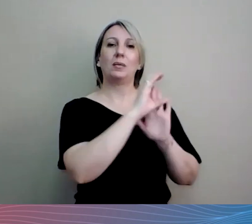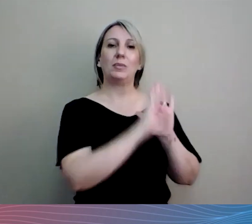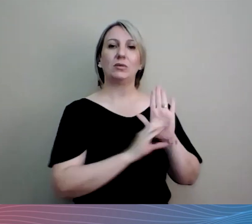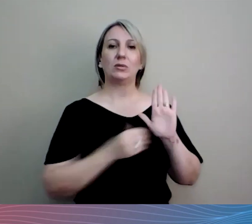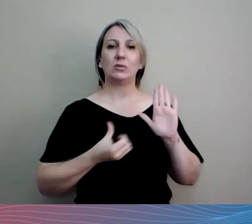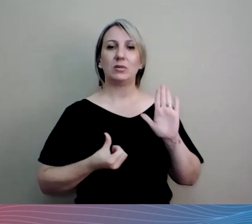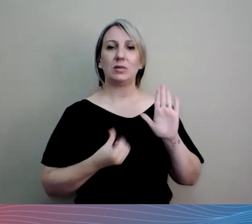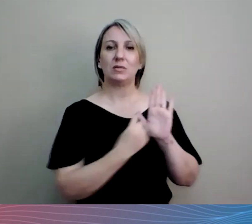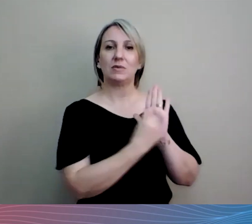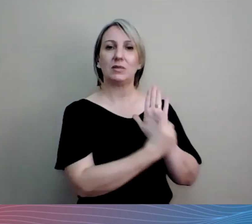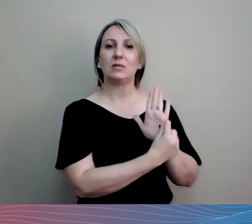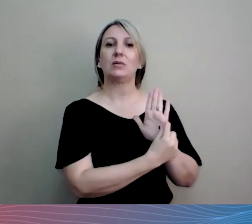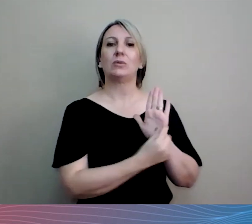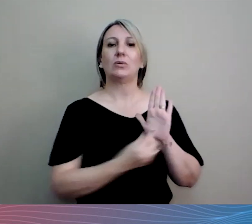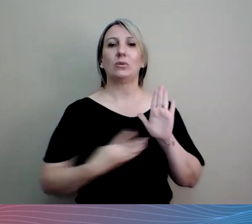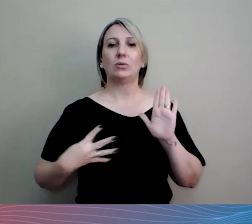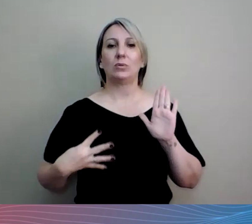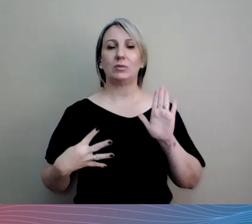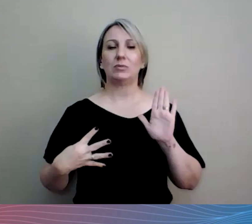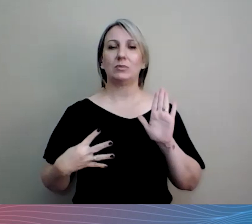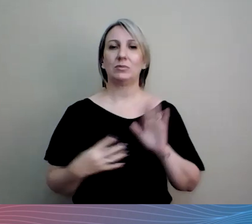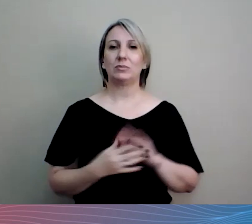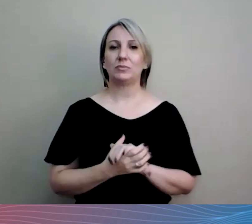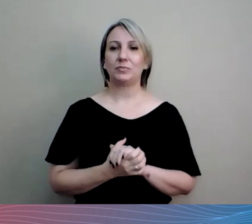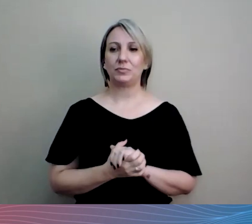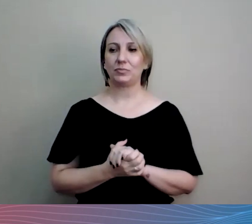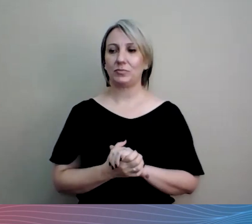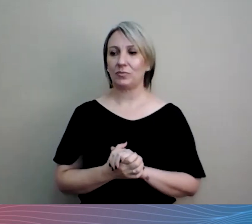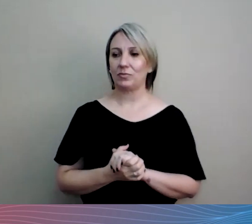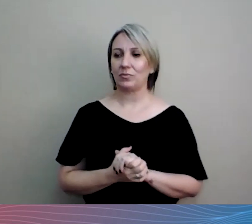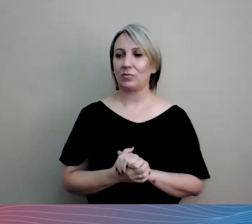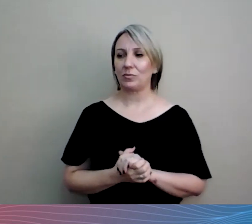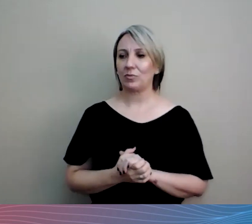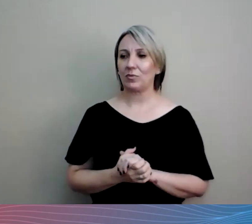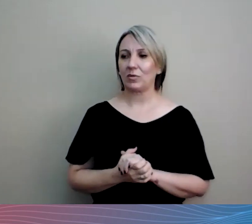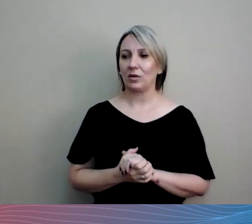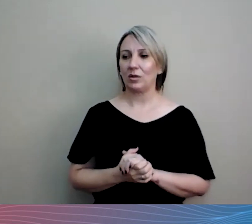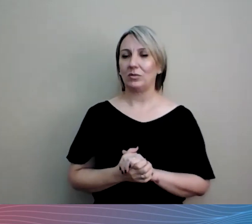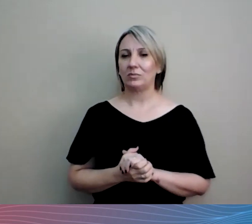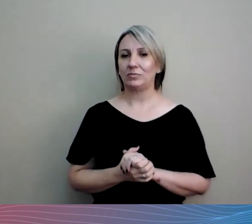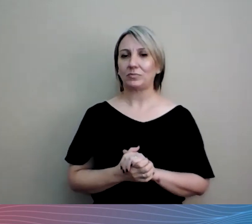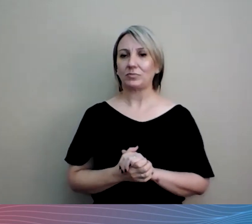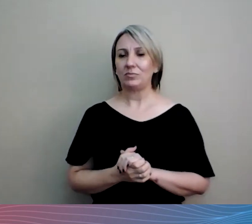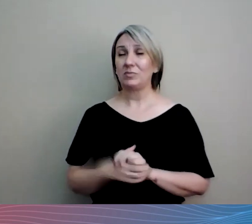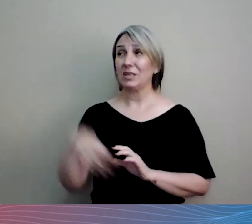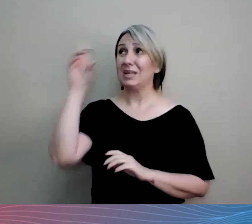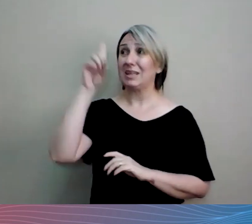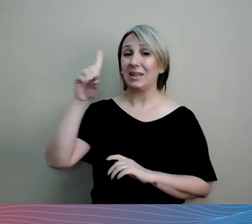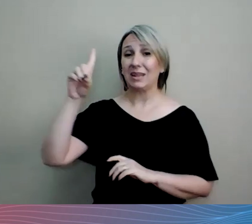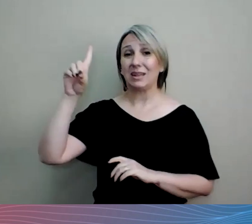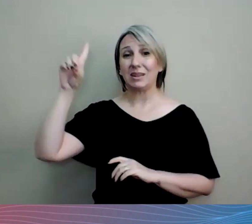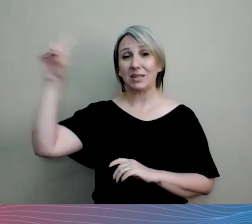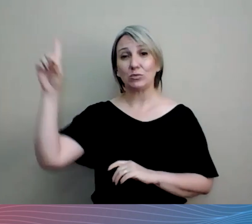Ouve, Israel, o Senhor, nosso Deus, é o único